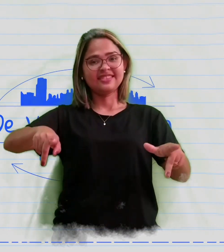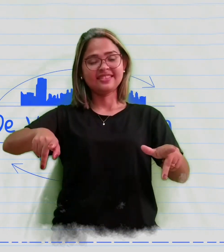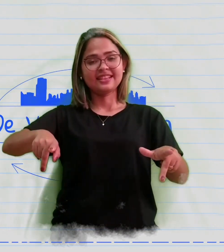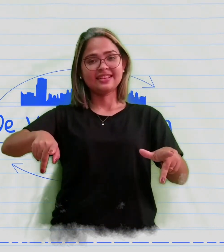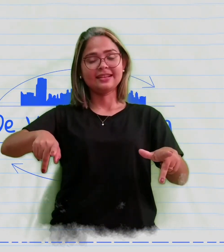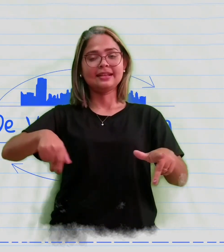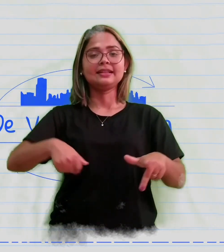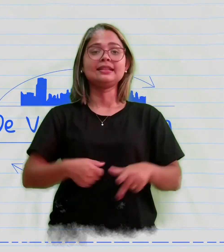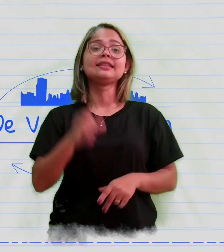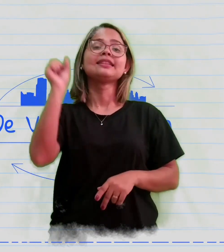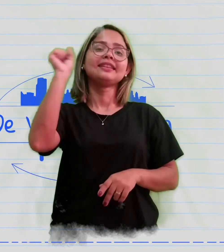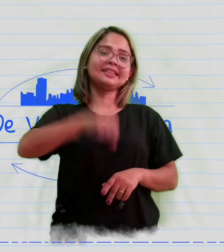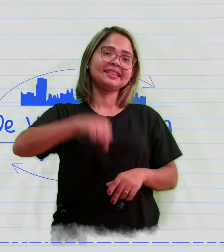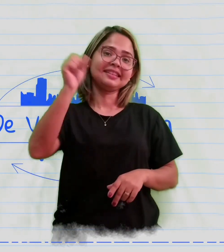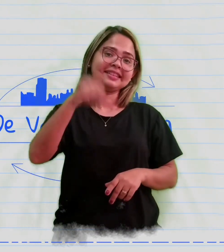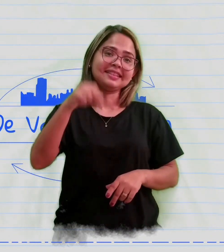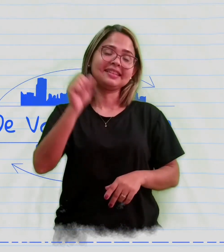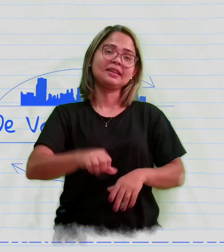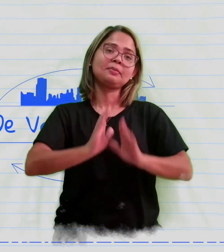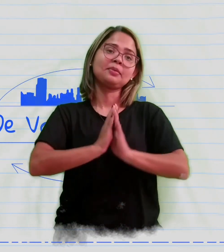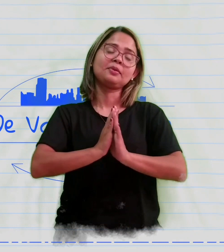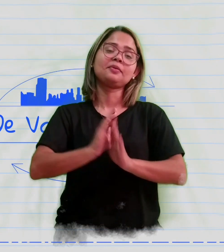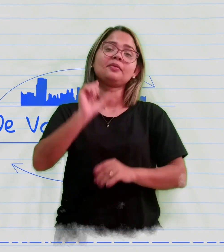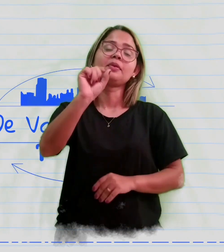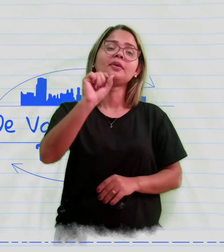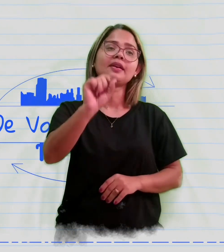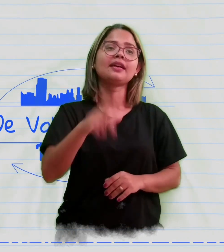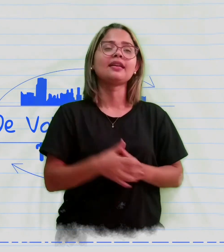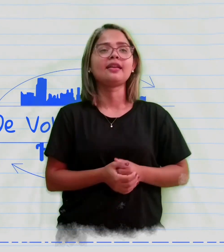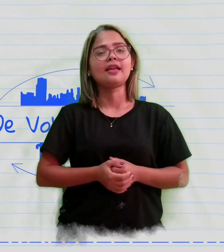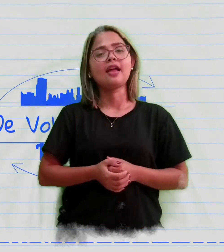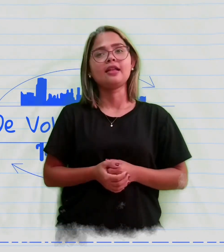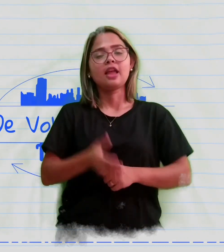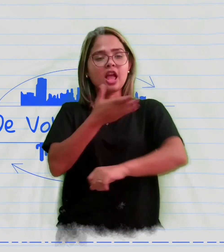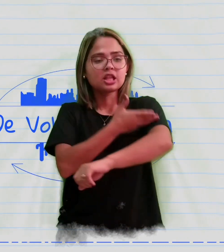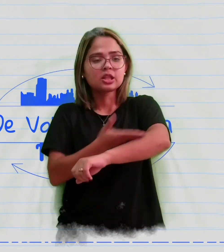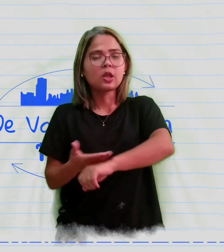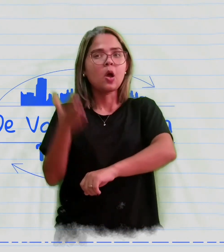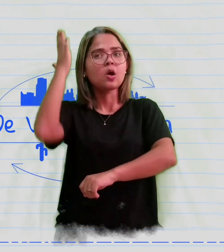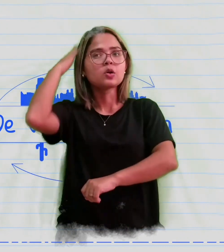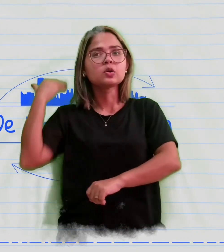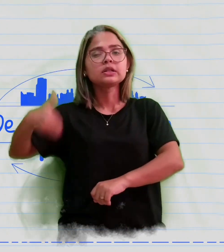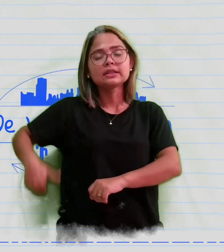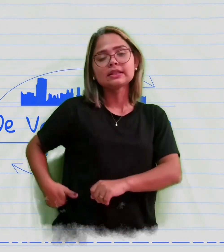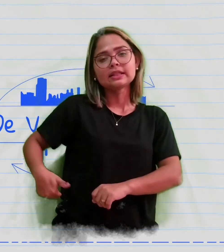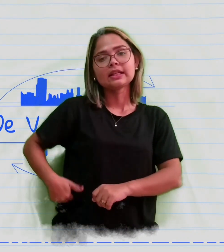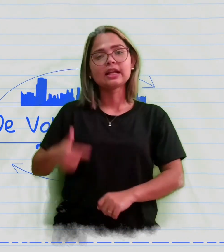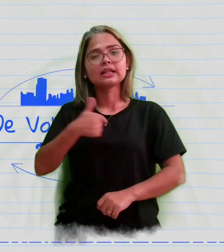Safadão gótica. Sim! Né? Por favor, que é uma coisa assim, tons mais escuros, um cabelo meio grande. Eu desenhei